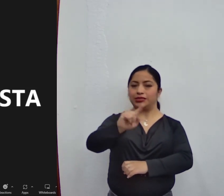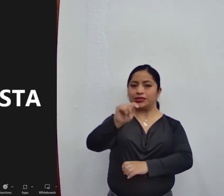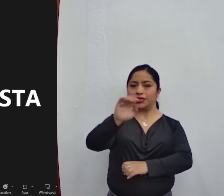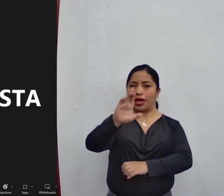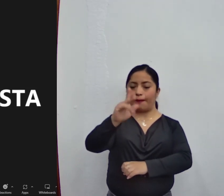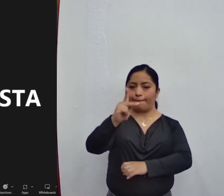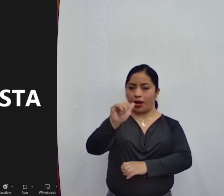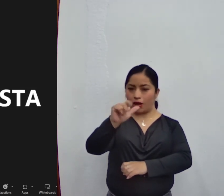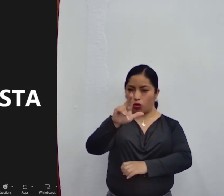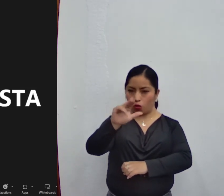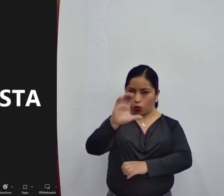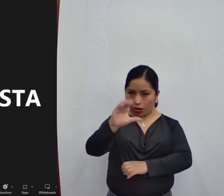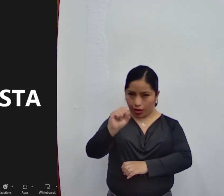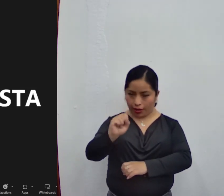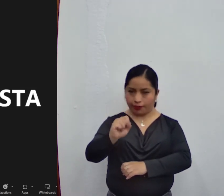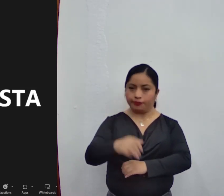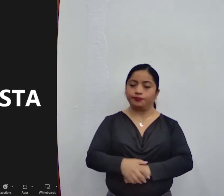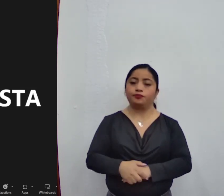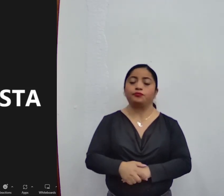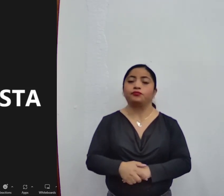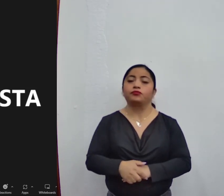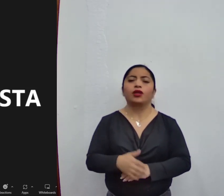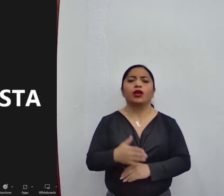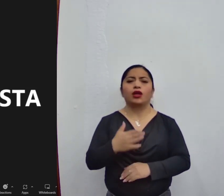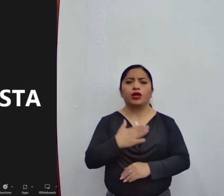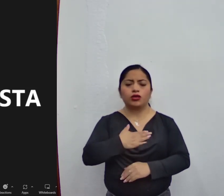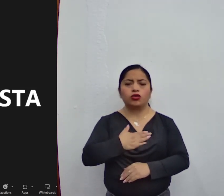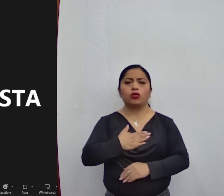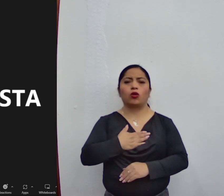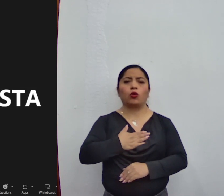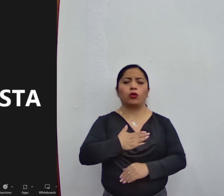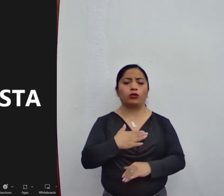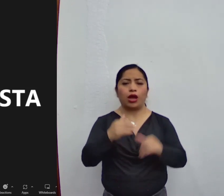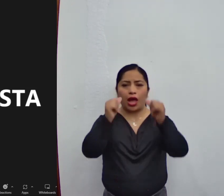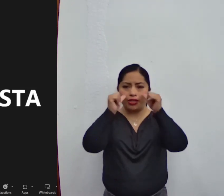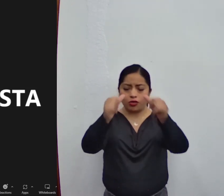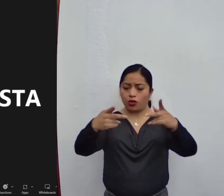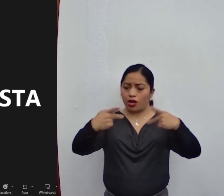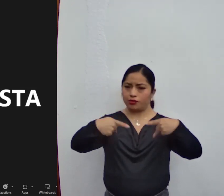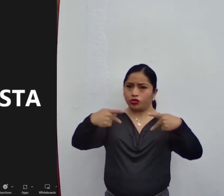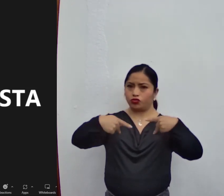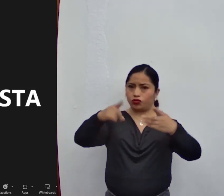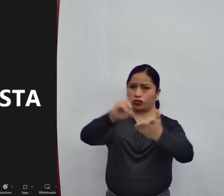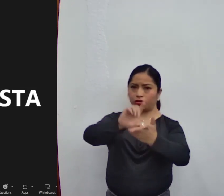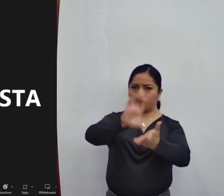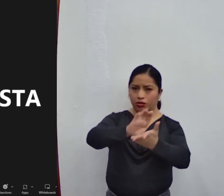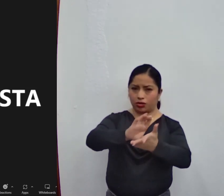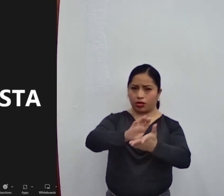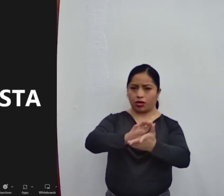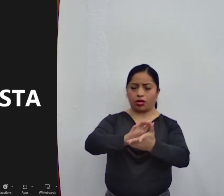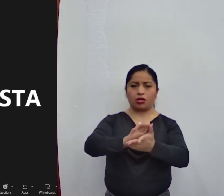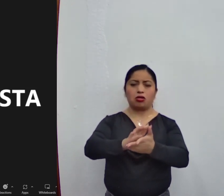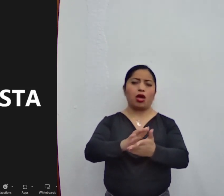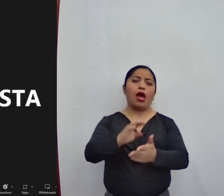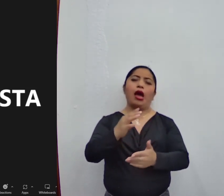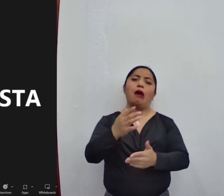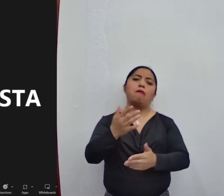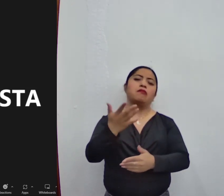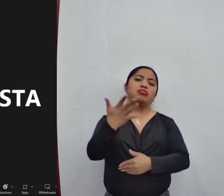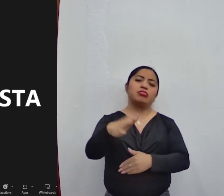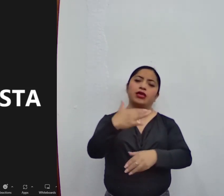como activista por los derechos de las personas con discapacidad. Actividad que desarrollo desde hace más de 10